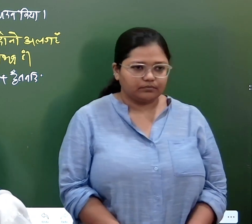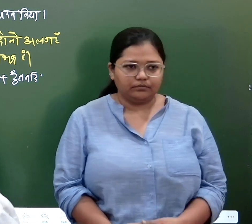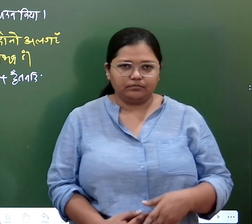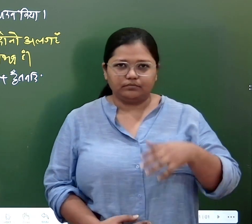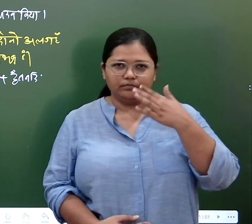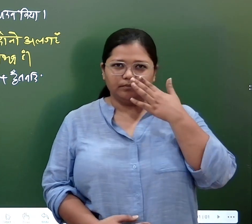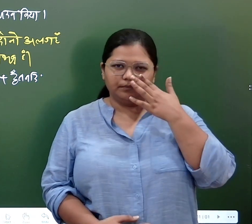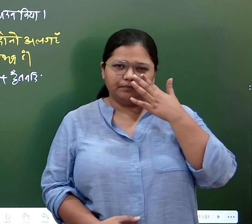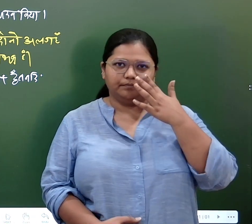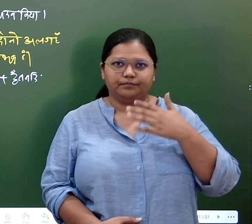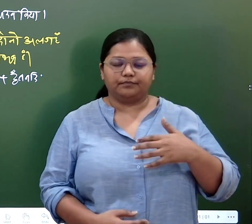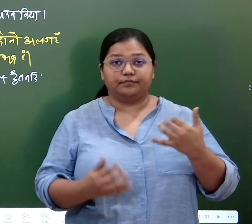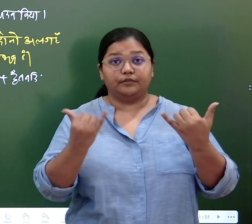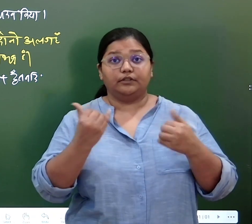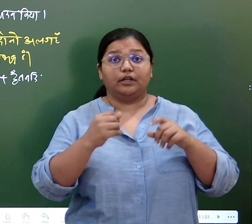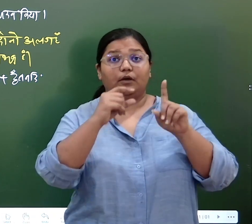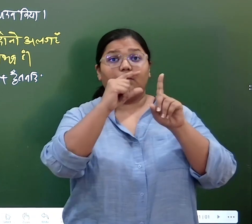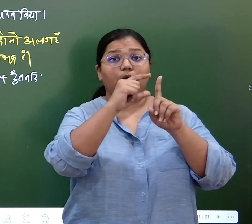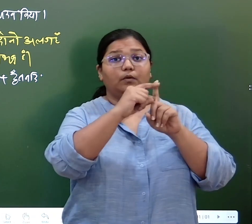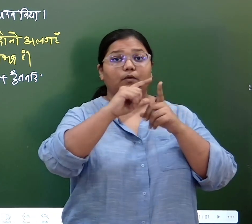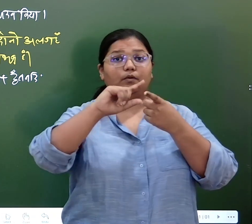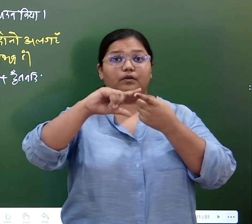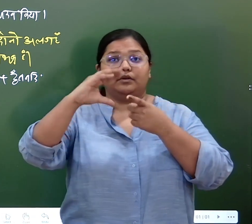दक्कन में भक्ति आंदोलन।